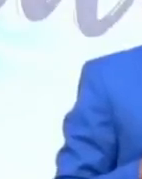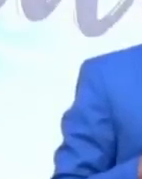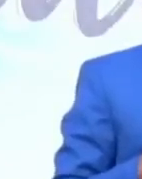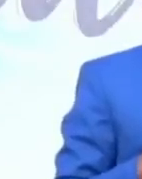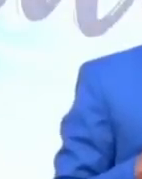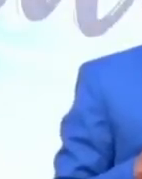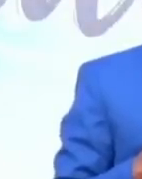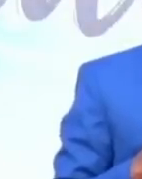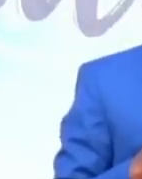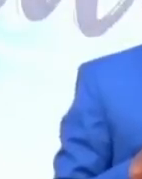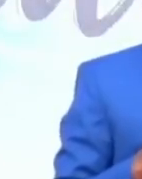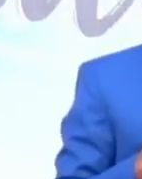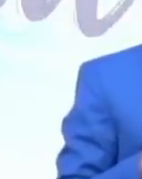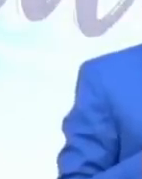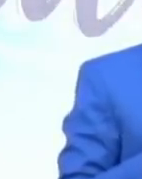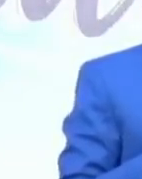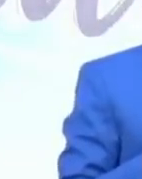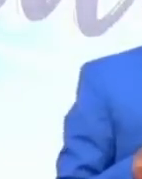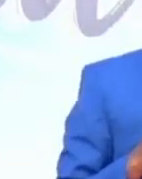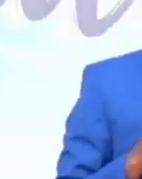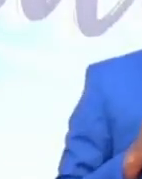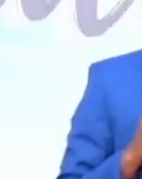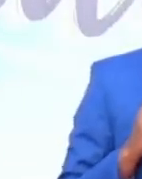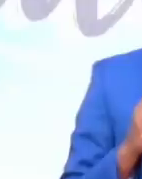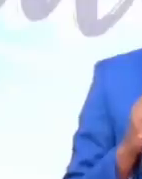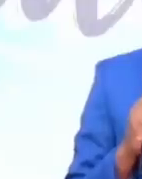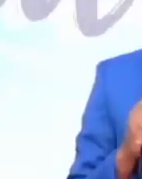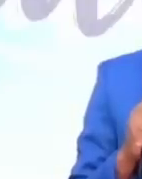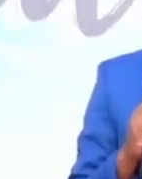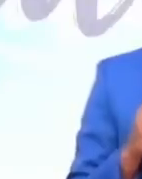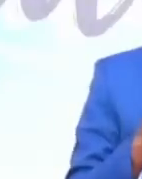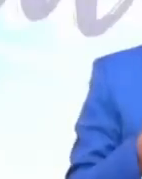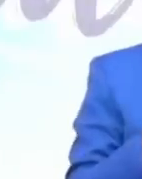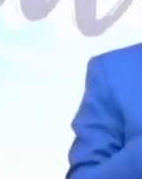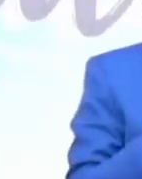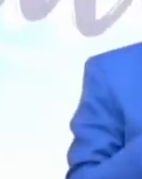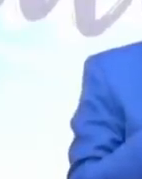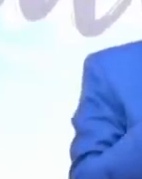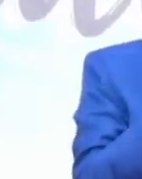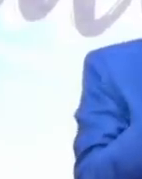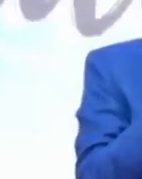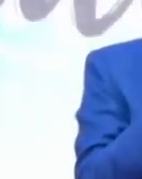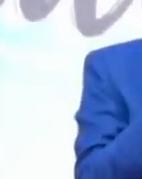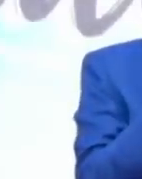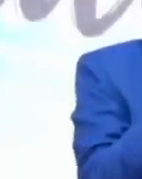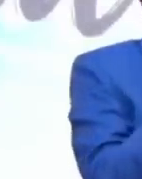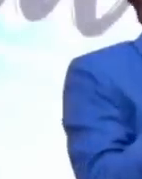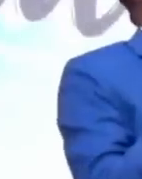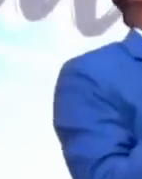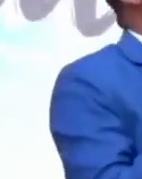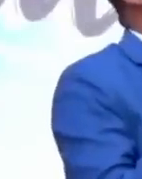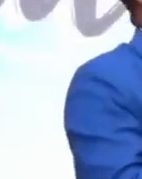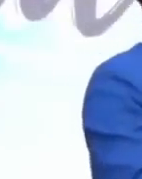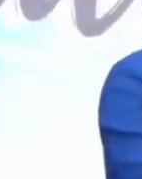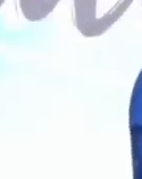unapataka, usimruhusu. Hekima ya kimbingu inasema, umtendealo mtu